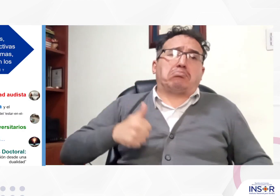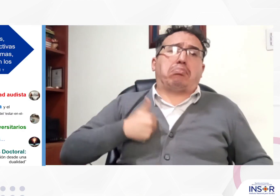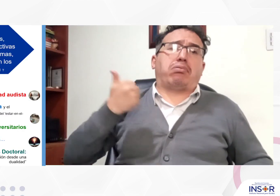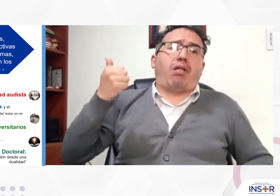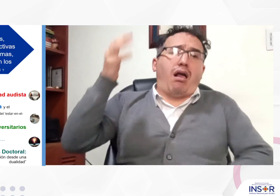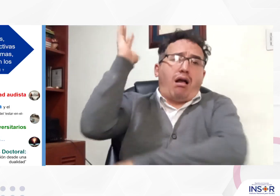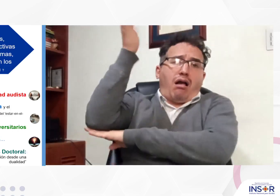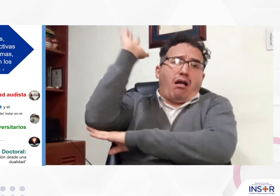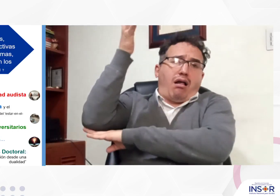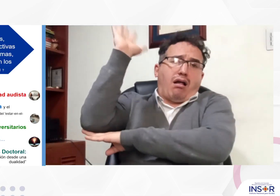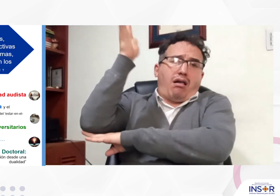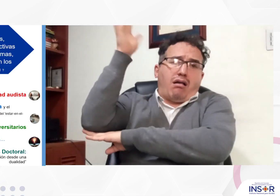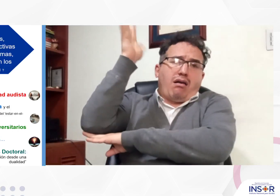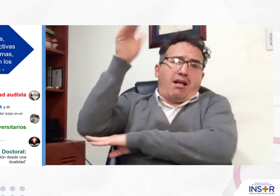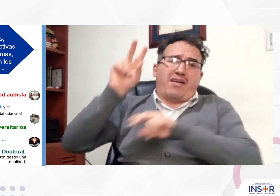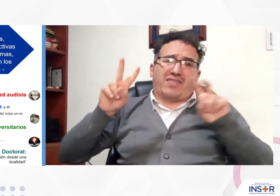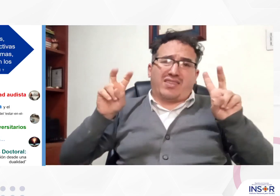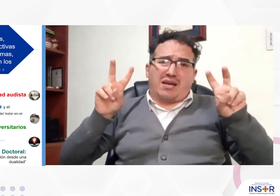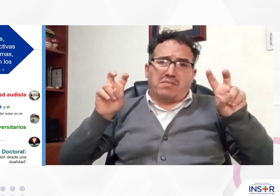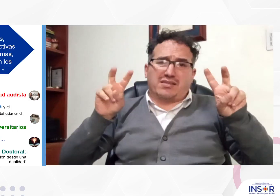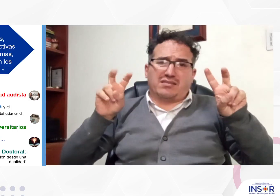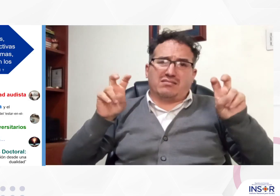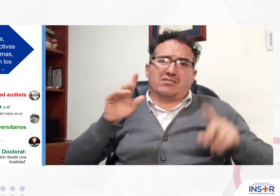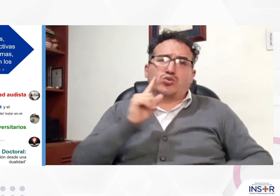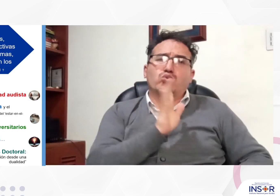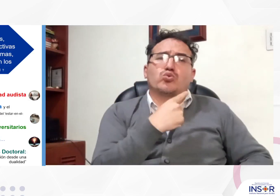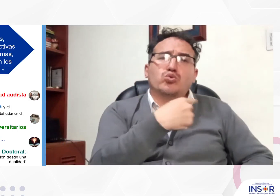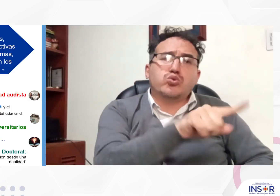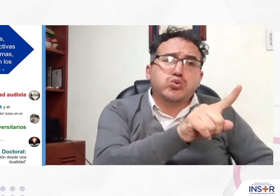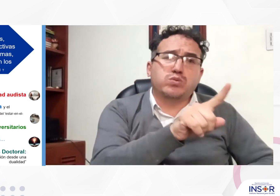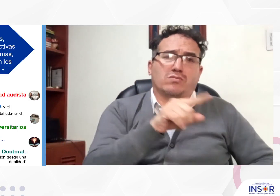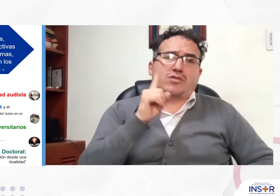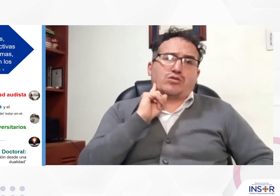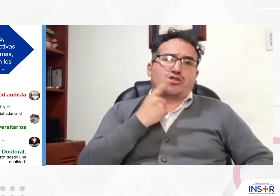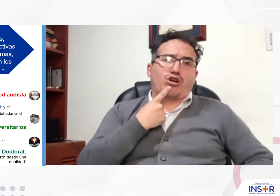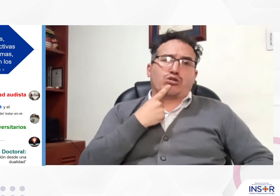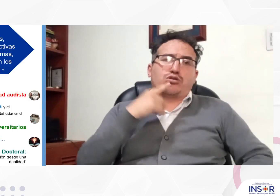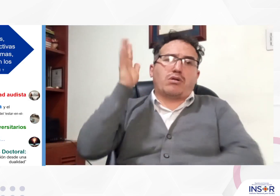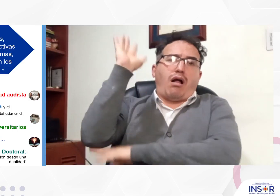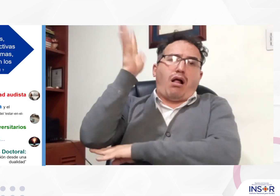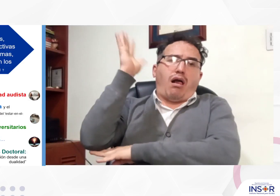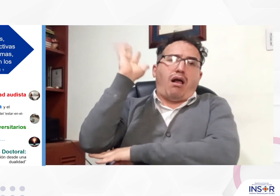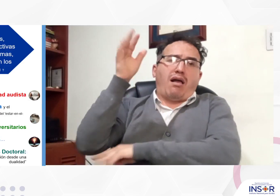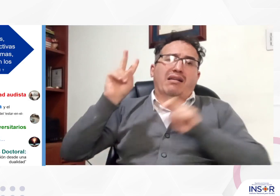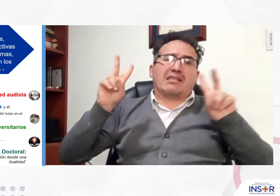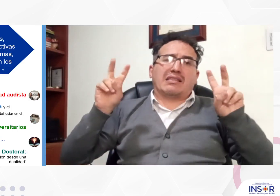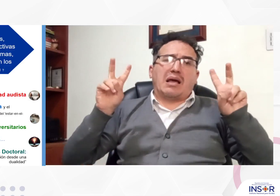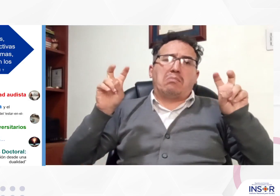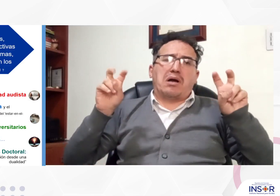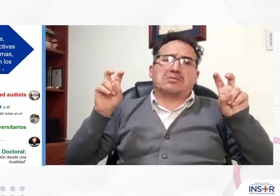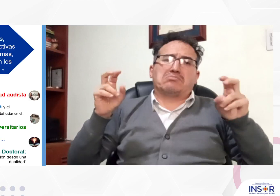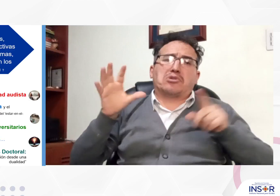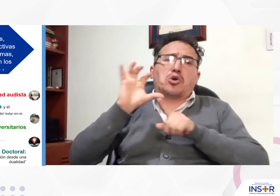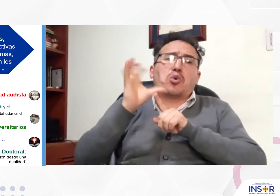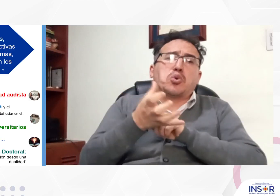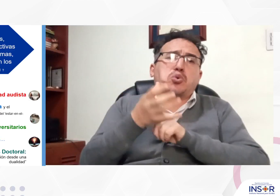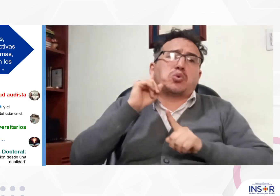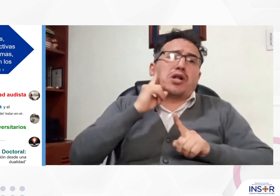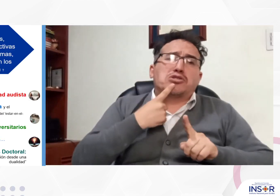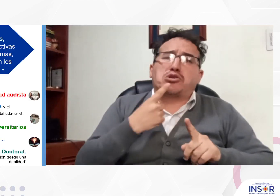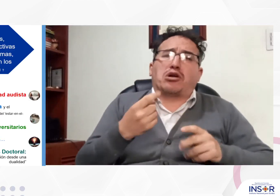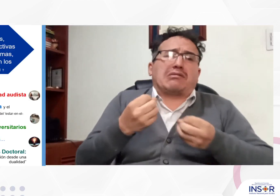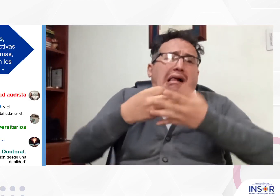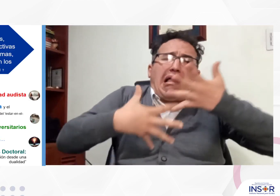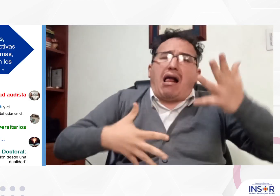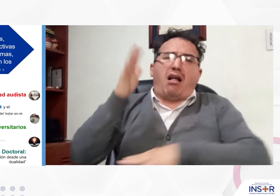autores sordos? Y esto hace que las personas oyentes se aprovechen para exponer los temas en auditorios y hablen sobre las